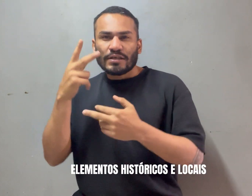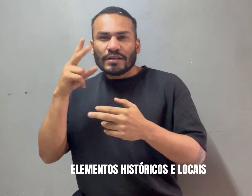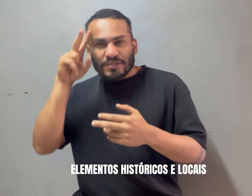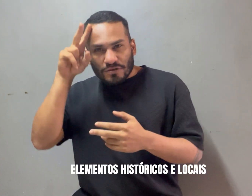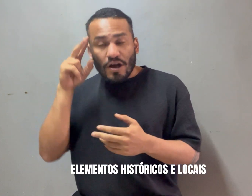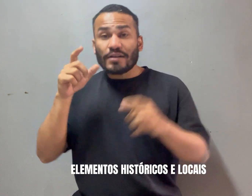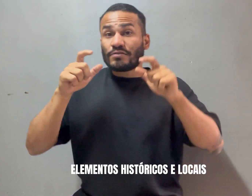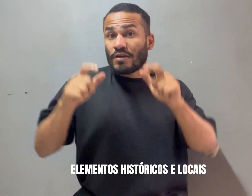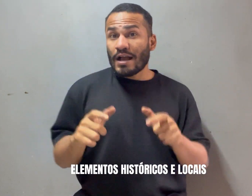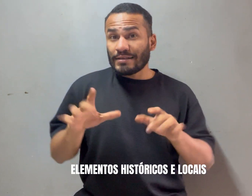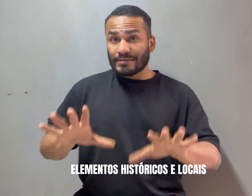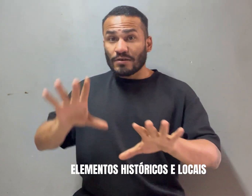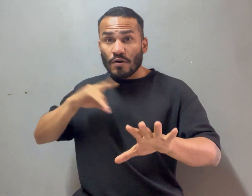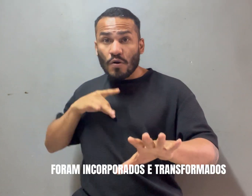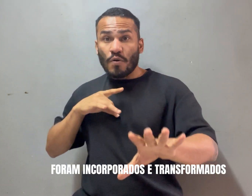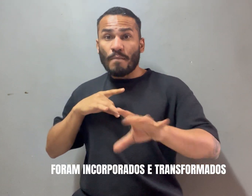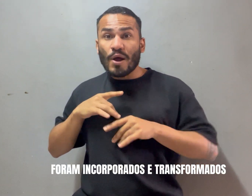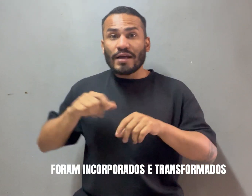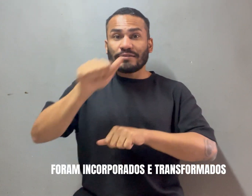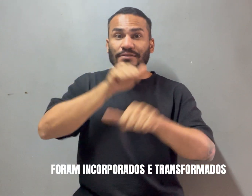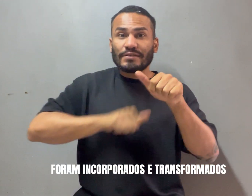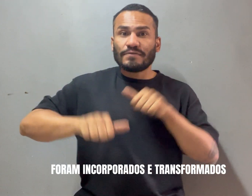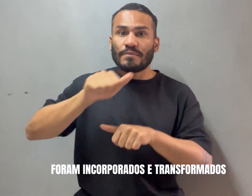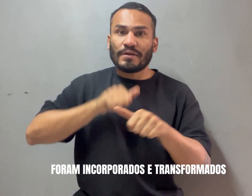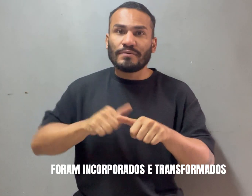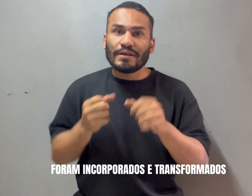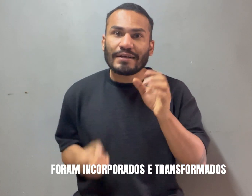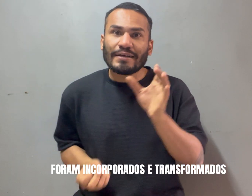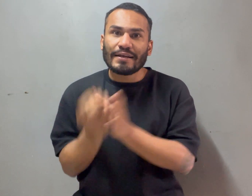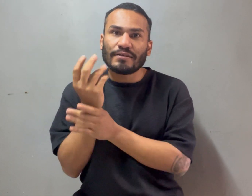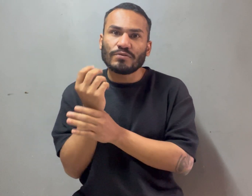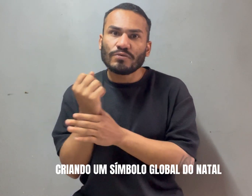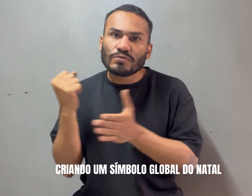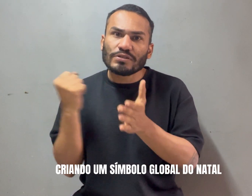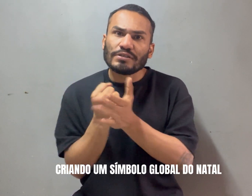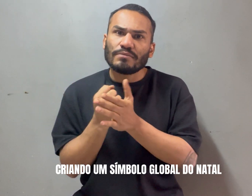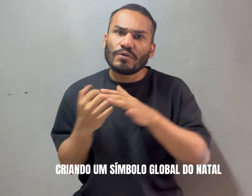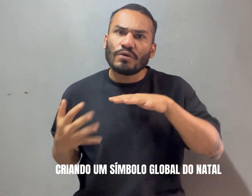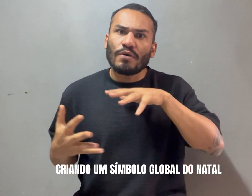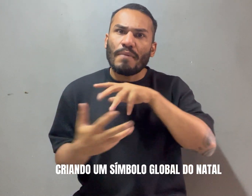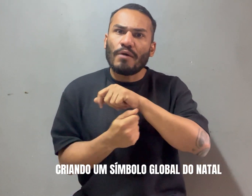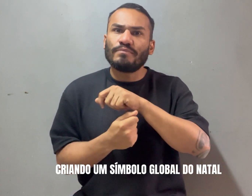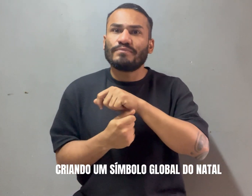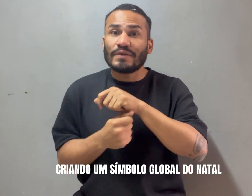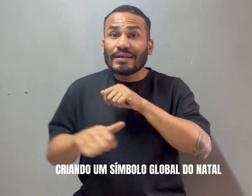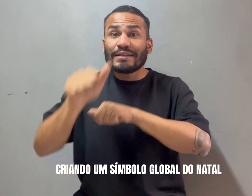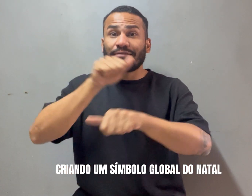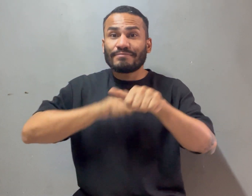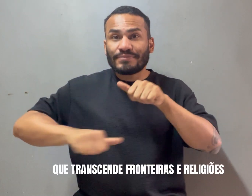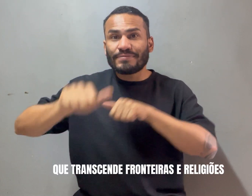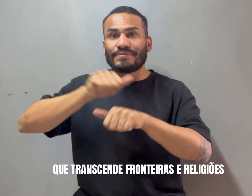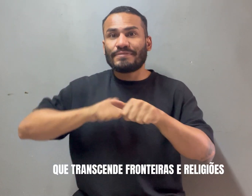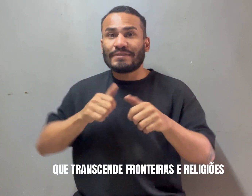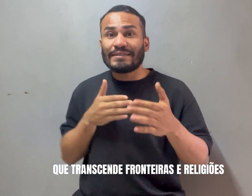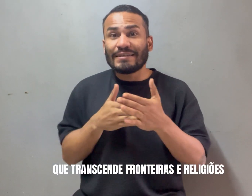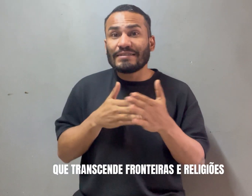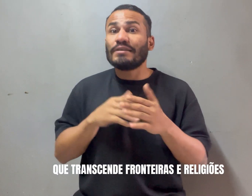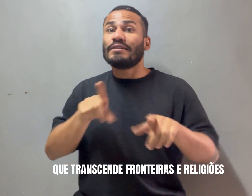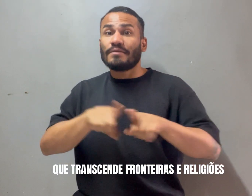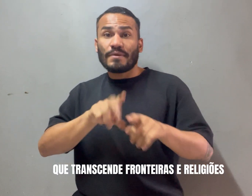elementos históricos e locais foram incorporados e transformados, criando um símbolo global do Natal que transcende fronteiras